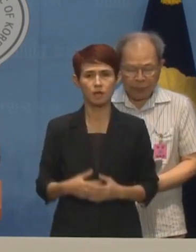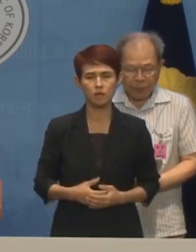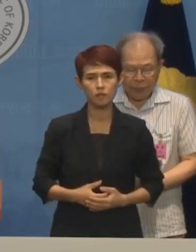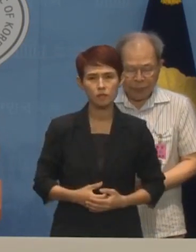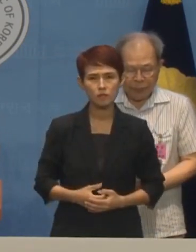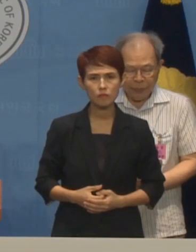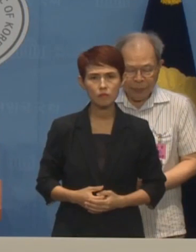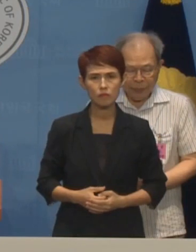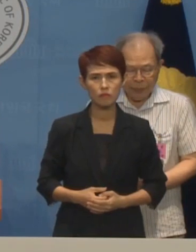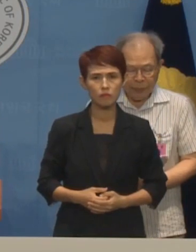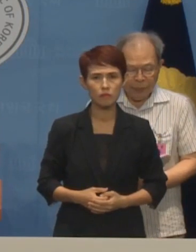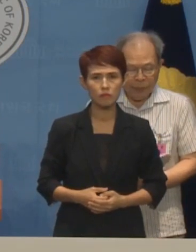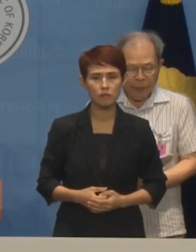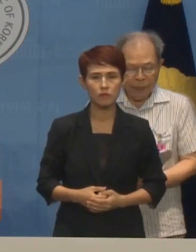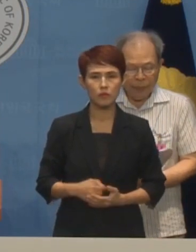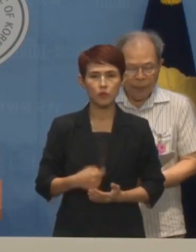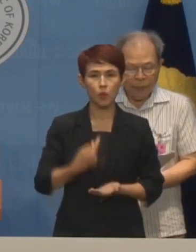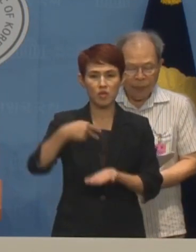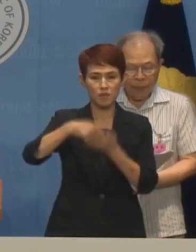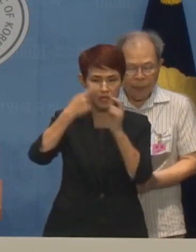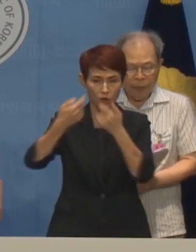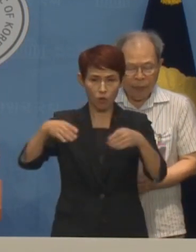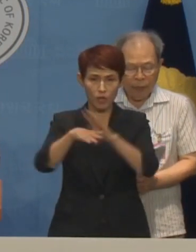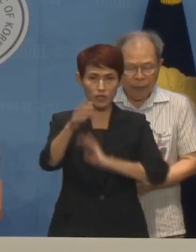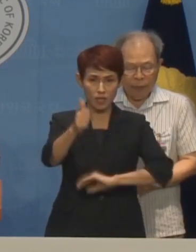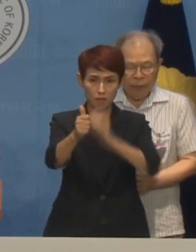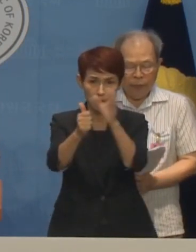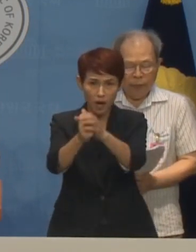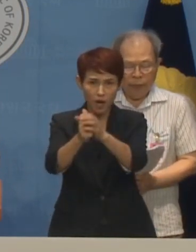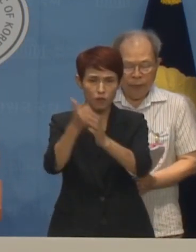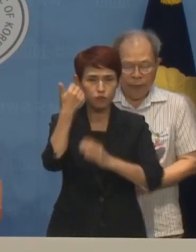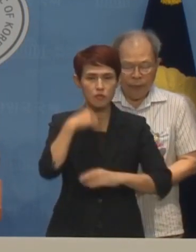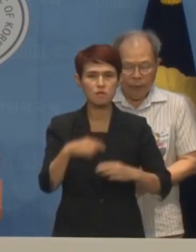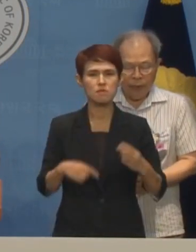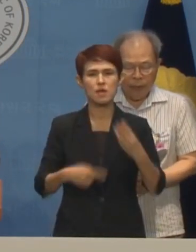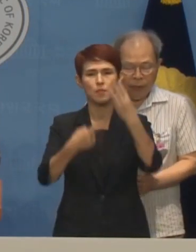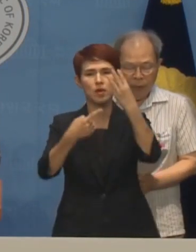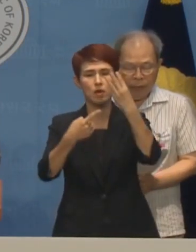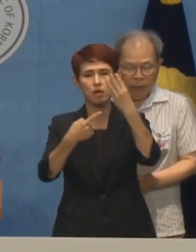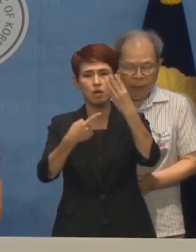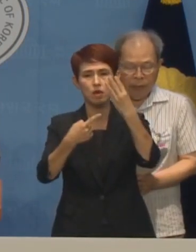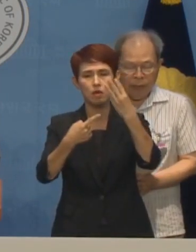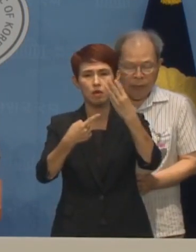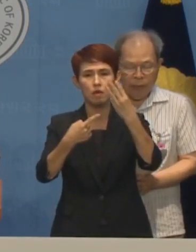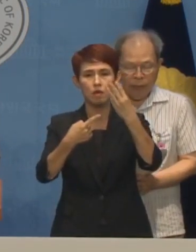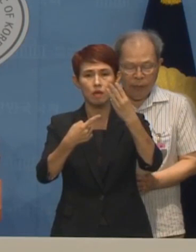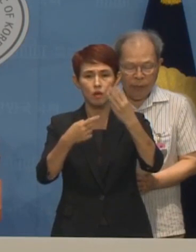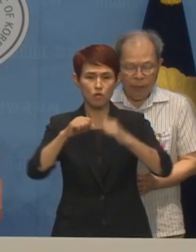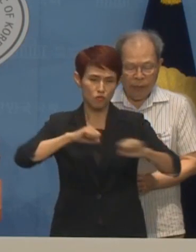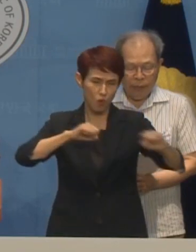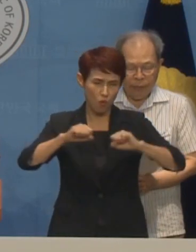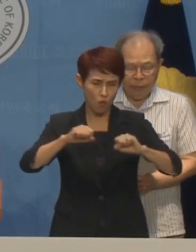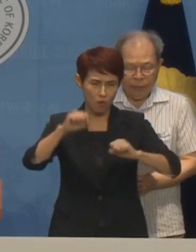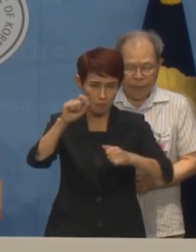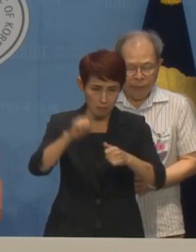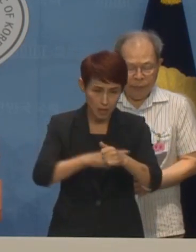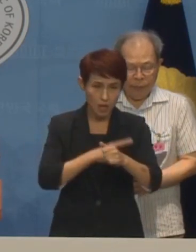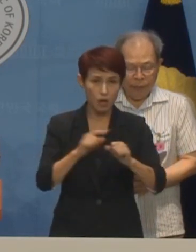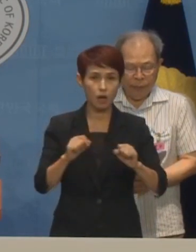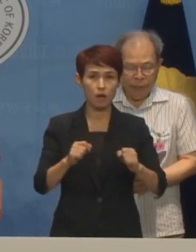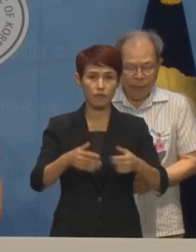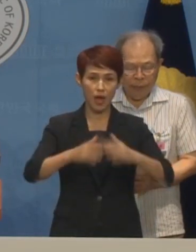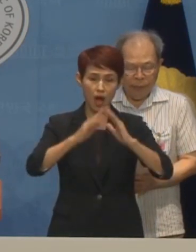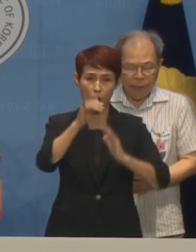기어이 독립기념관장에는 3.1 운동으로 건립된 대한민국 임시정부의 역사를